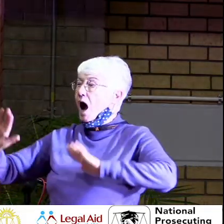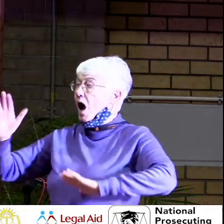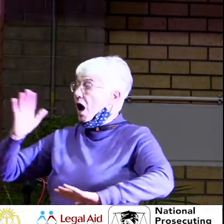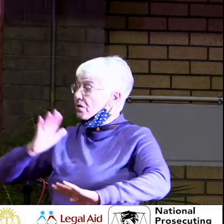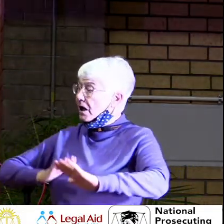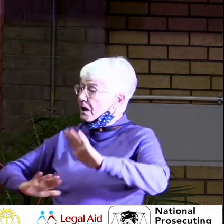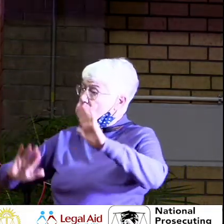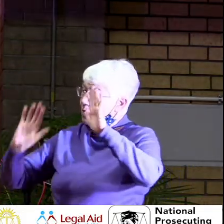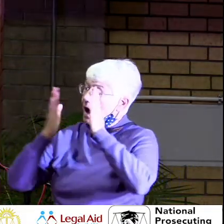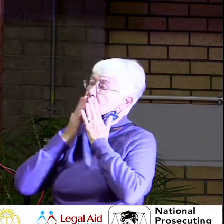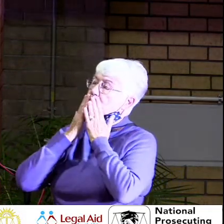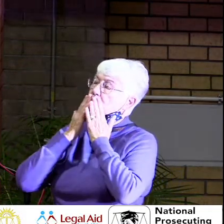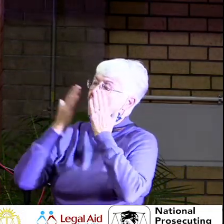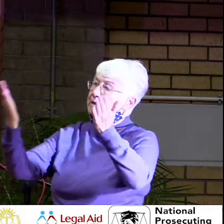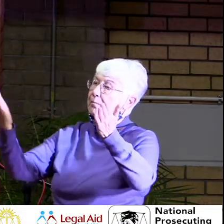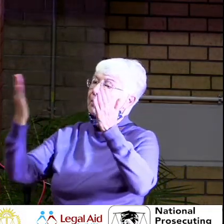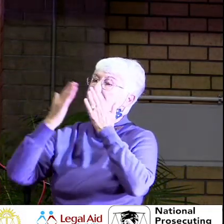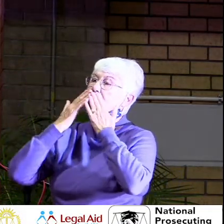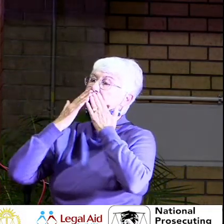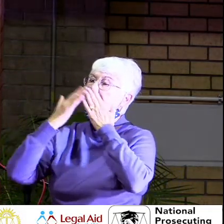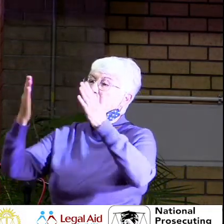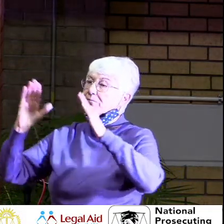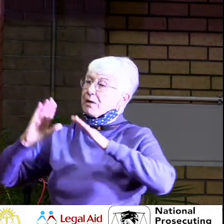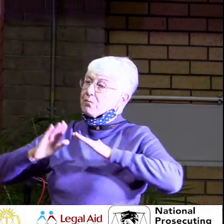mooi asseblief.